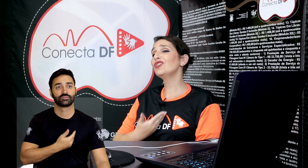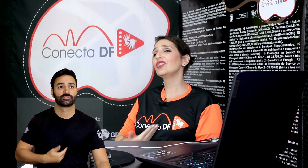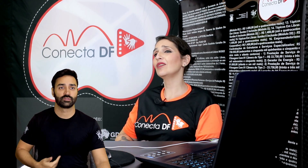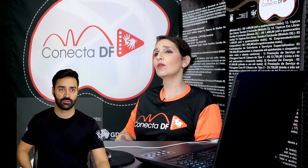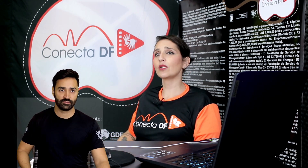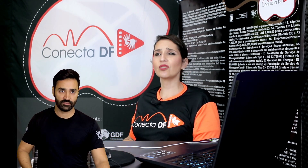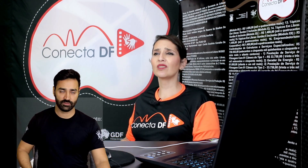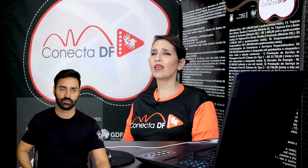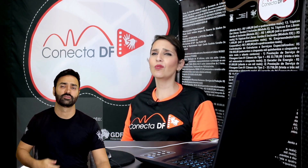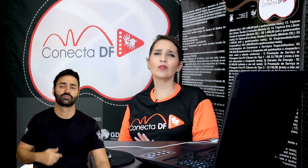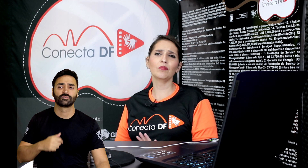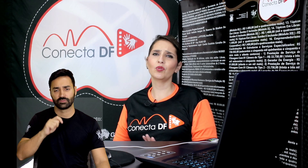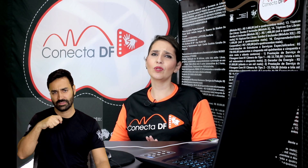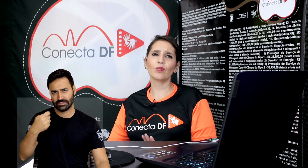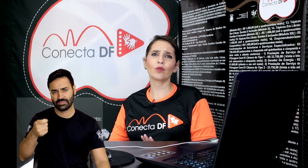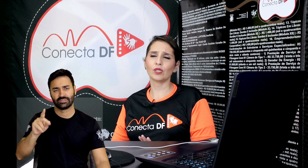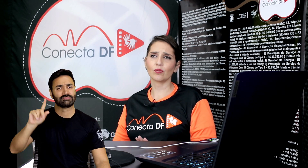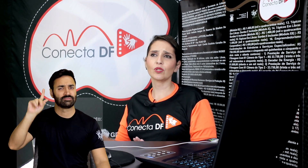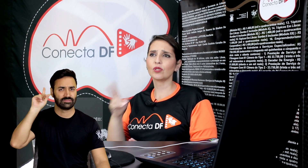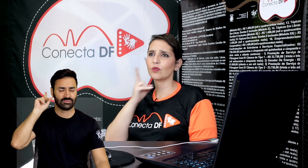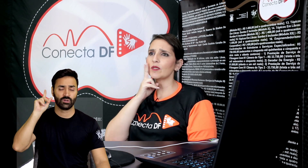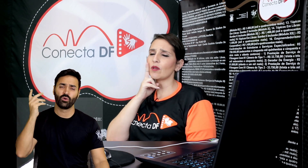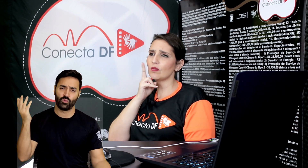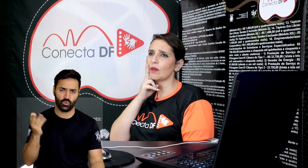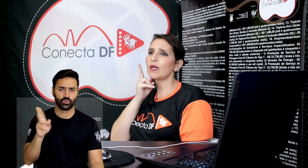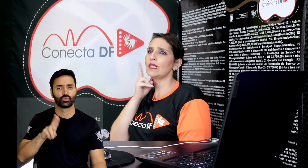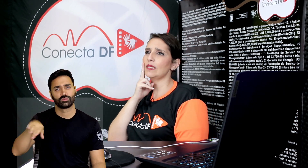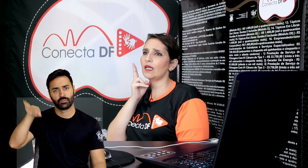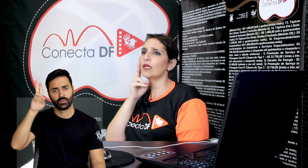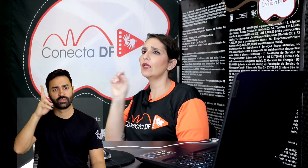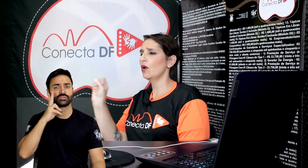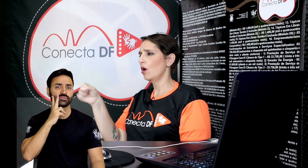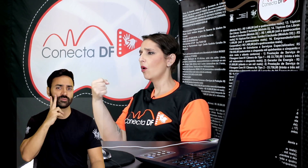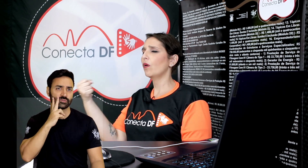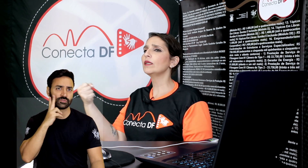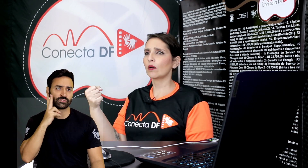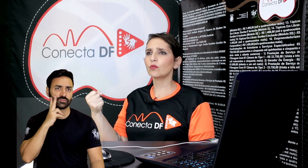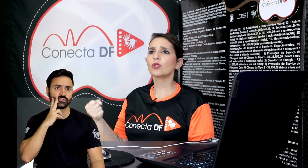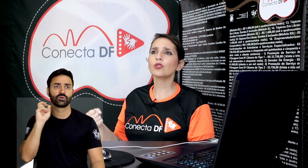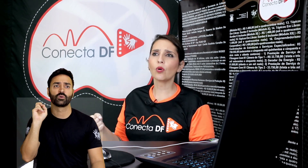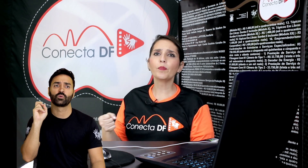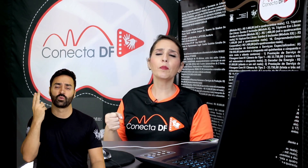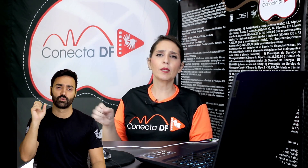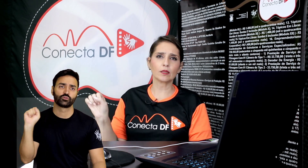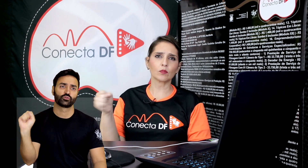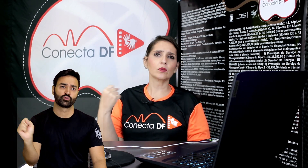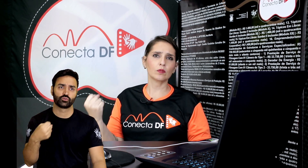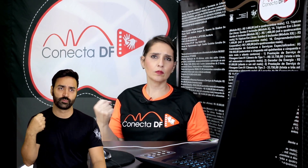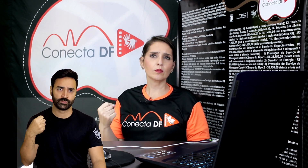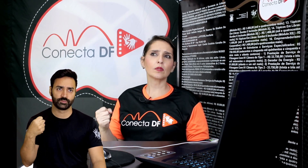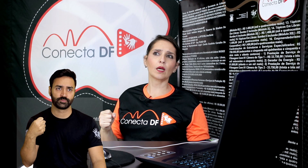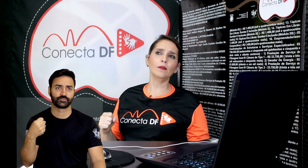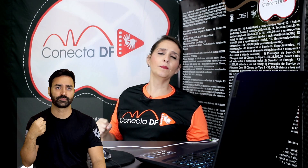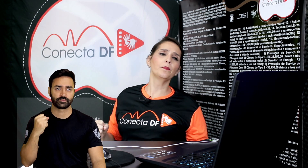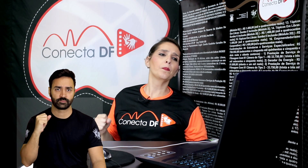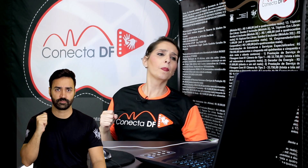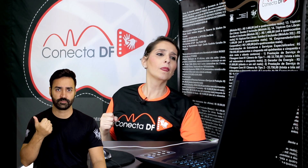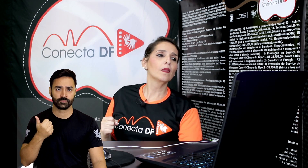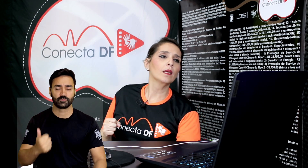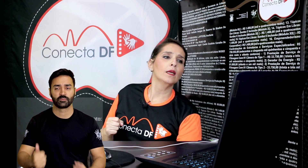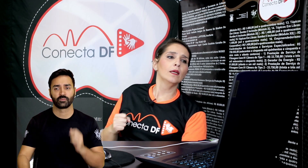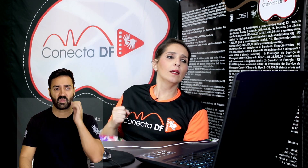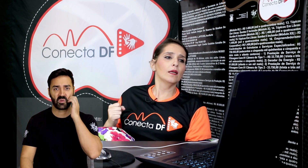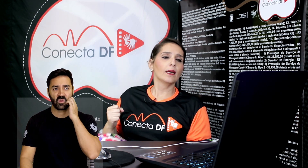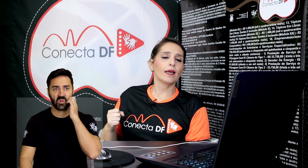sinal antigo que a gente nem usa muito hoje. Hoje em dia o pessoal usa mais esse aqui, ou então o de chopp mesmo. Tá?